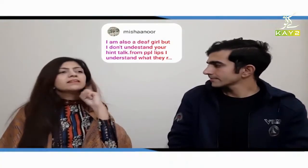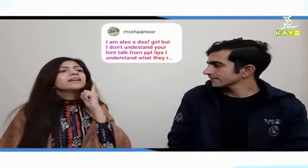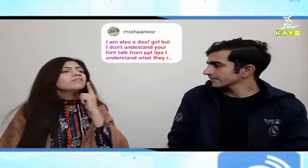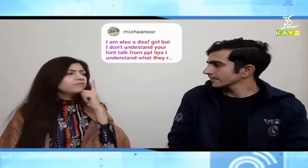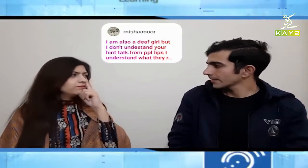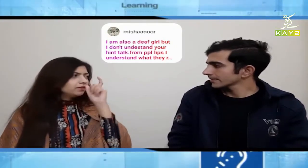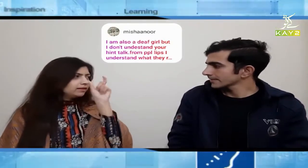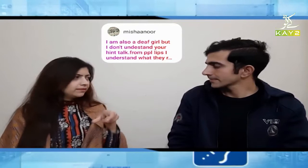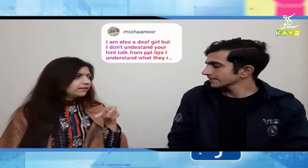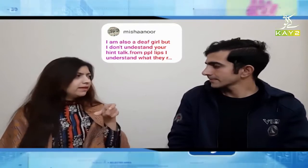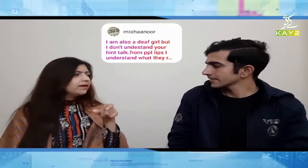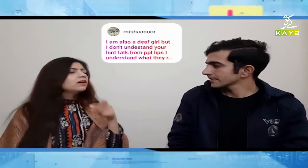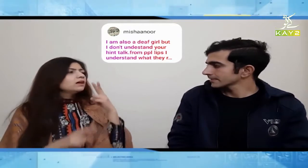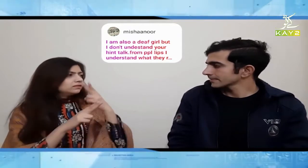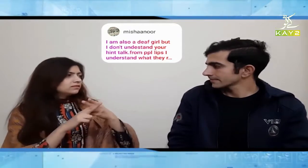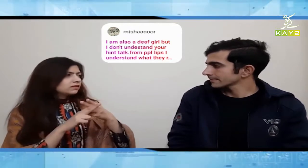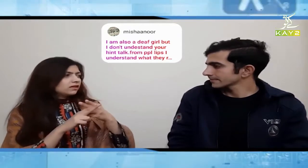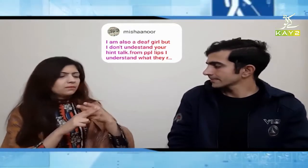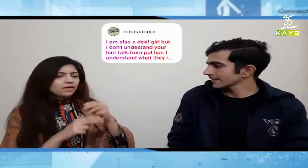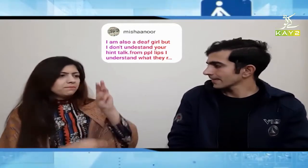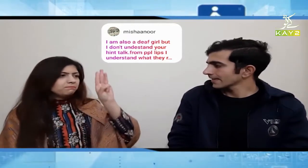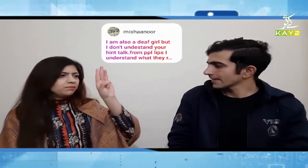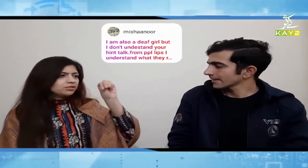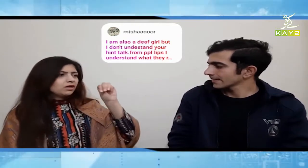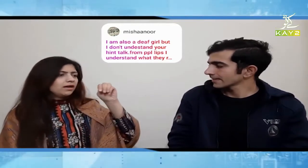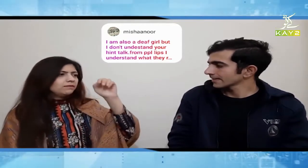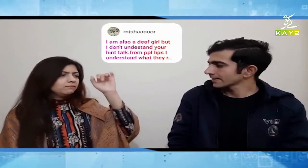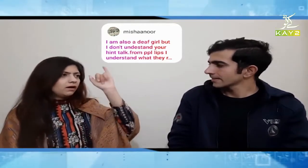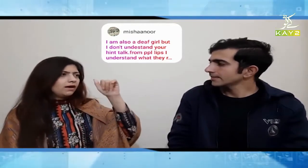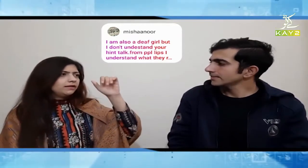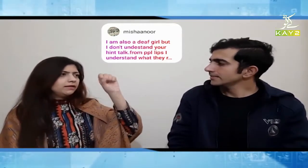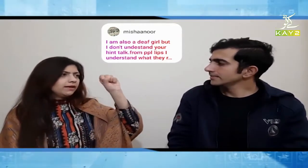एक डेफ लड़की है जिसका नाम है मिशा,